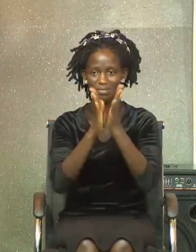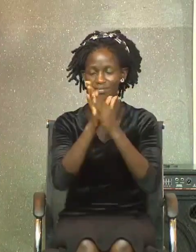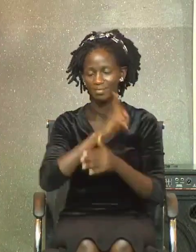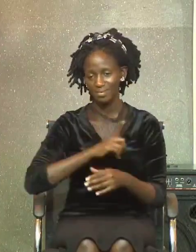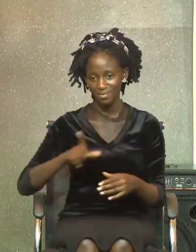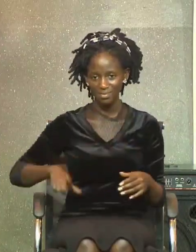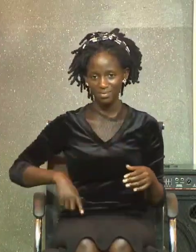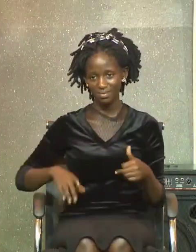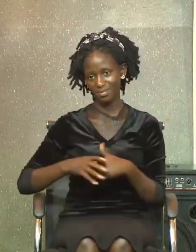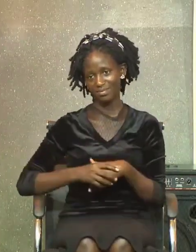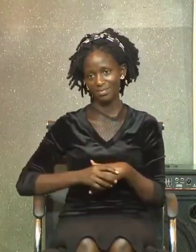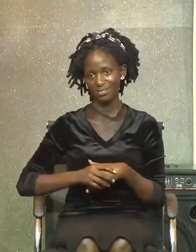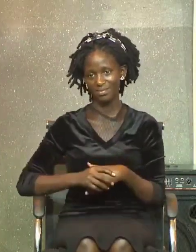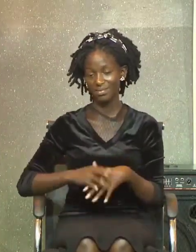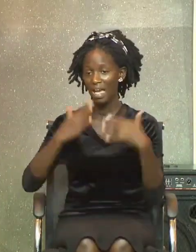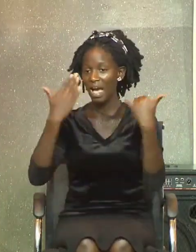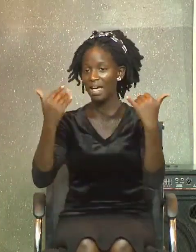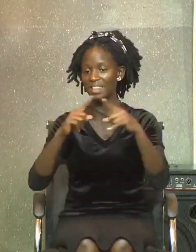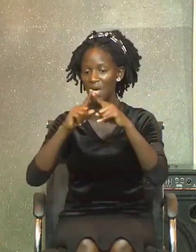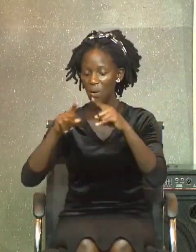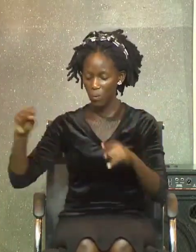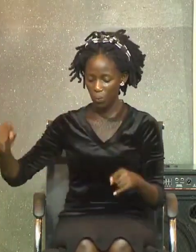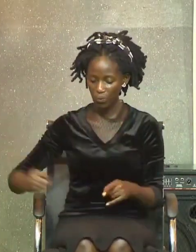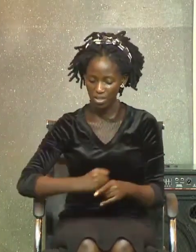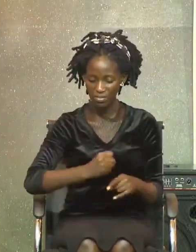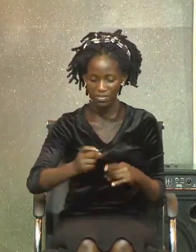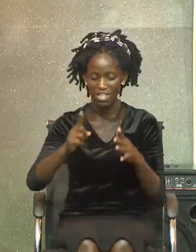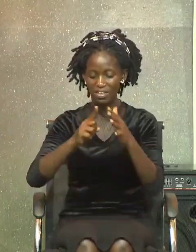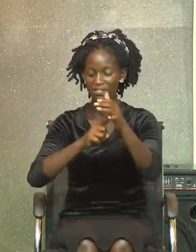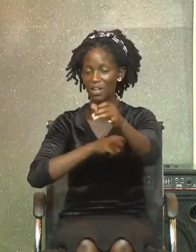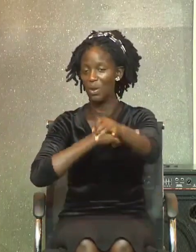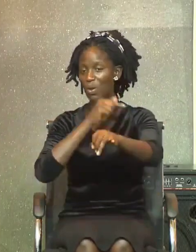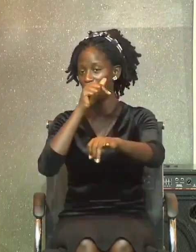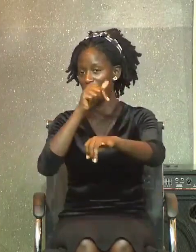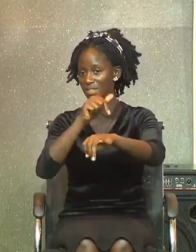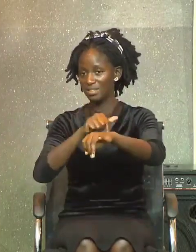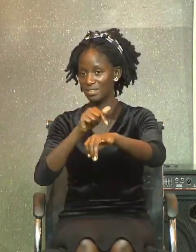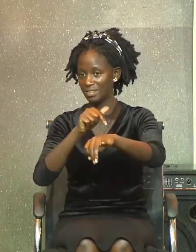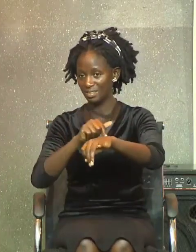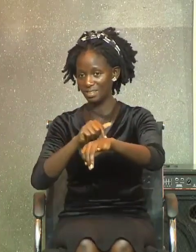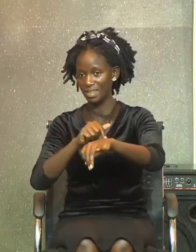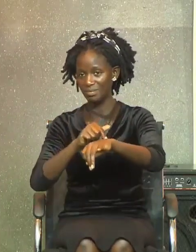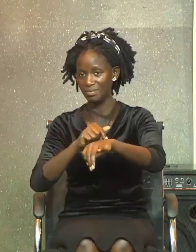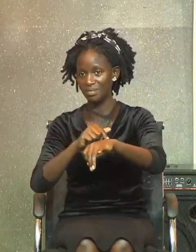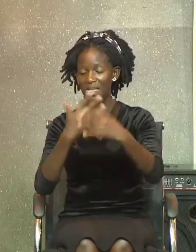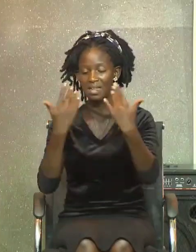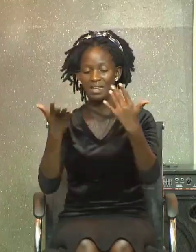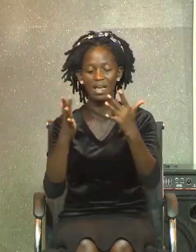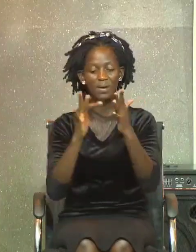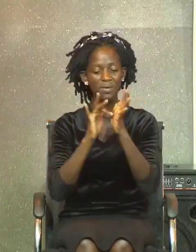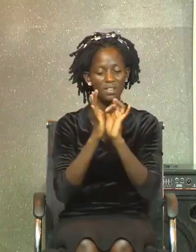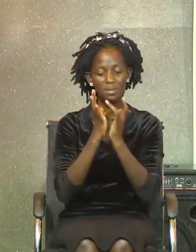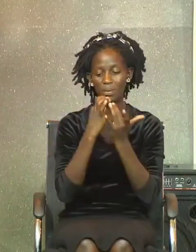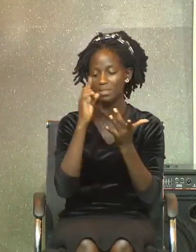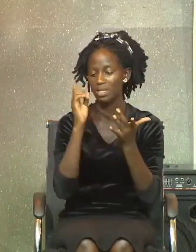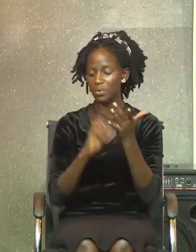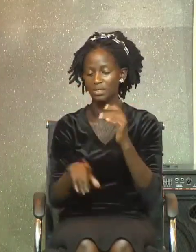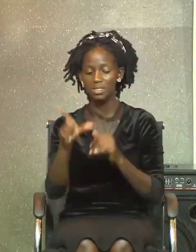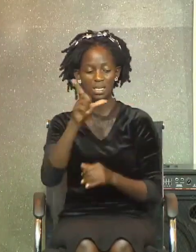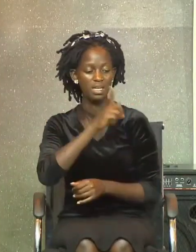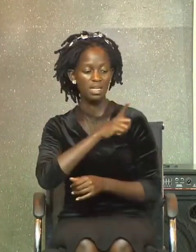yebazibwe ennyo era awo netutambulamu ebbanga sigamba nti o nebitereerera ddala nnyo naye era bayibuli erina weegambira ne